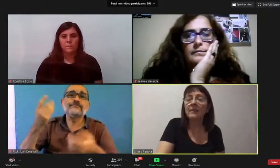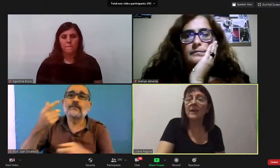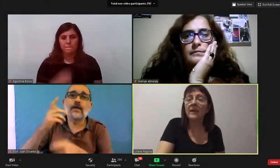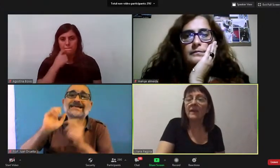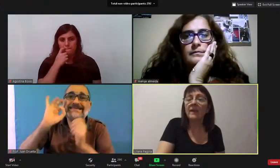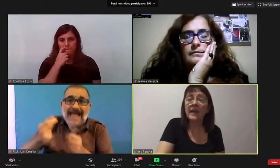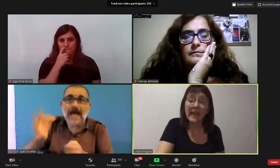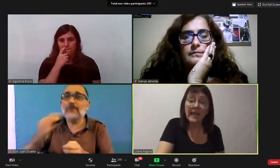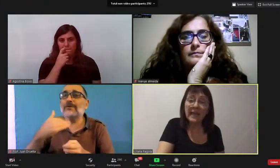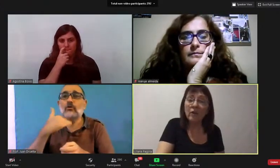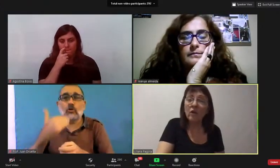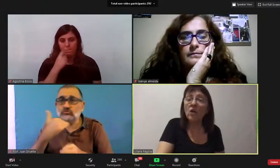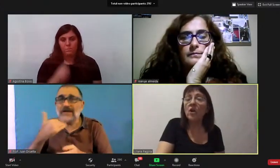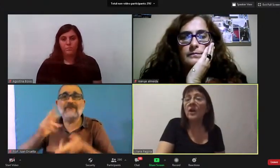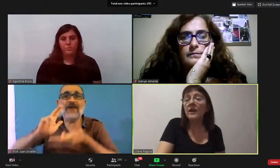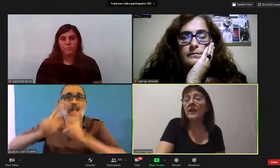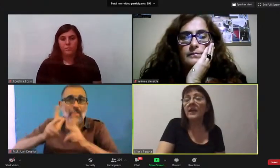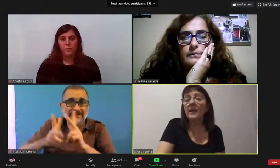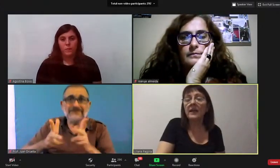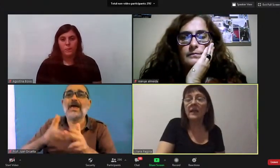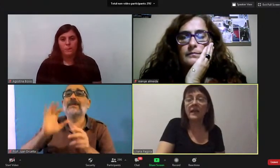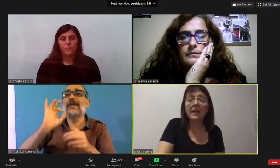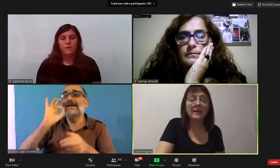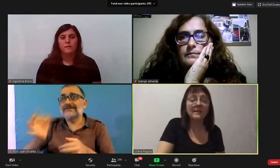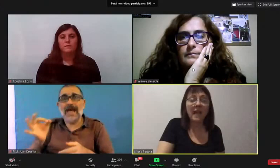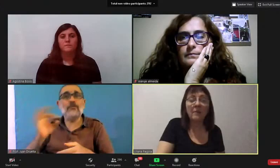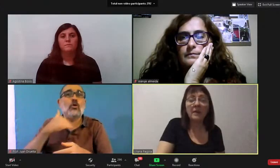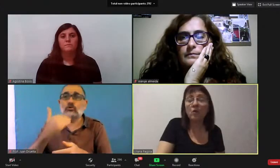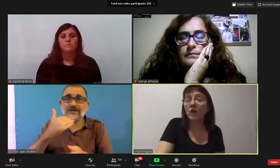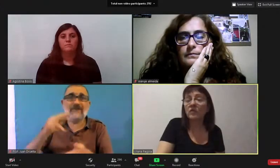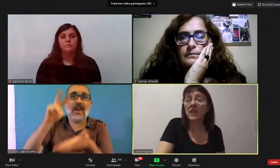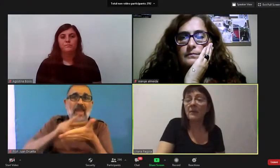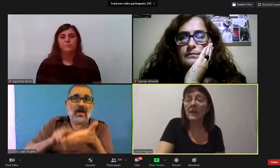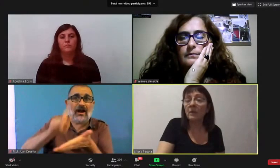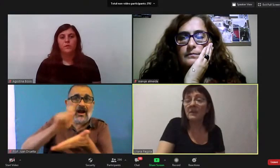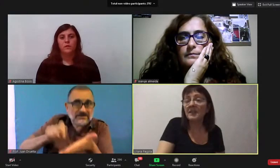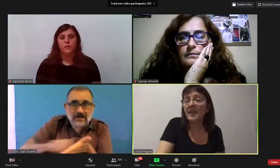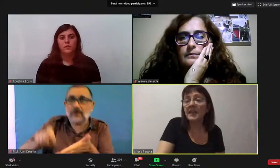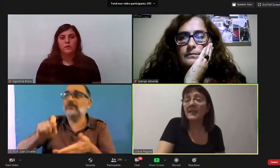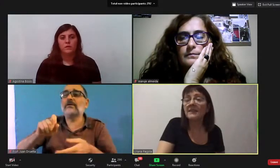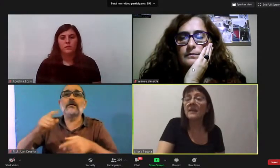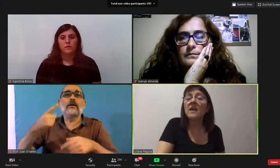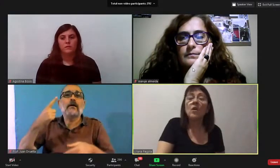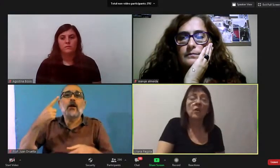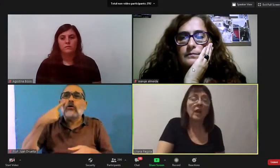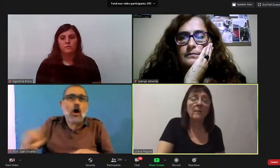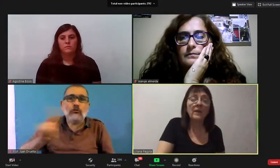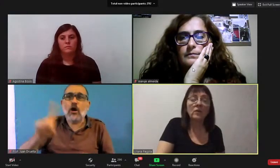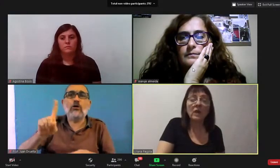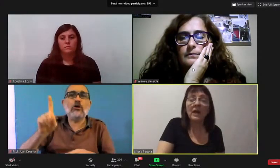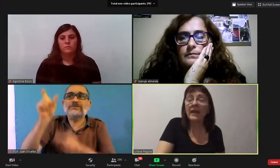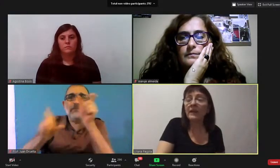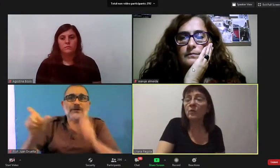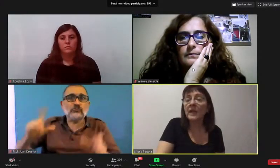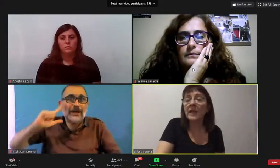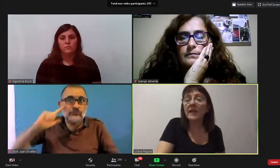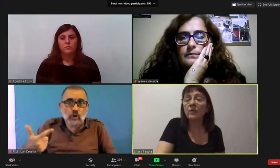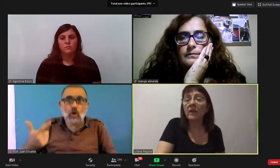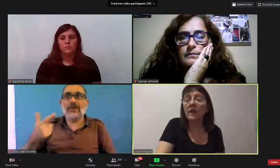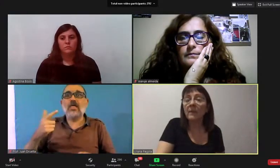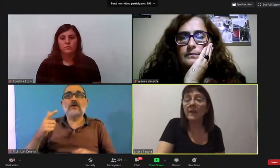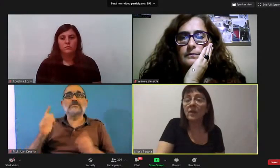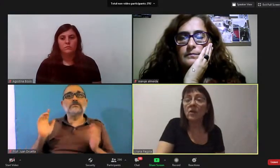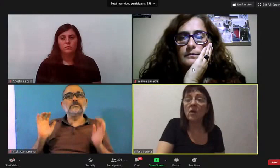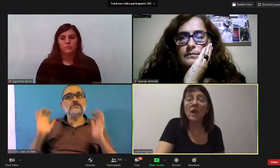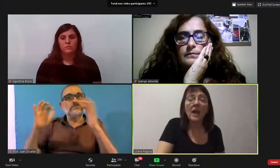del tema de género, que saben o que no saben lengua de señas, con respecto a lectura y escritura